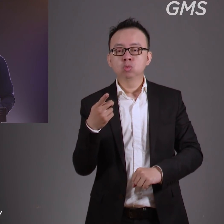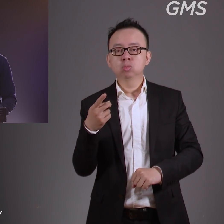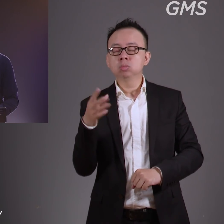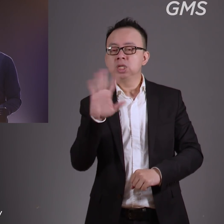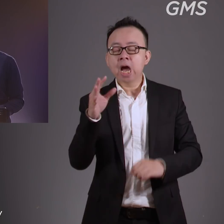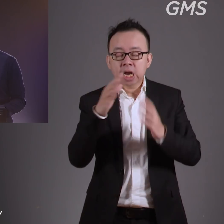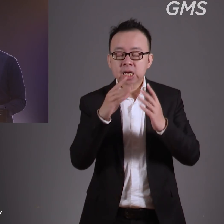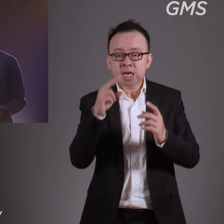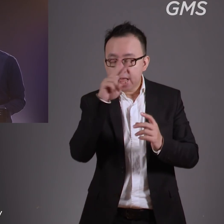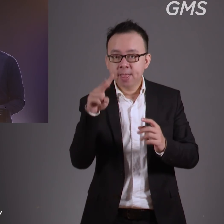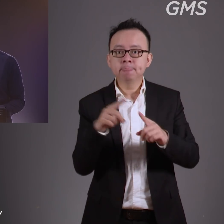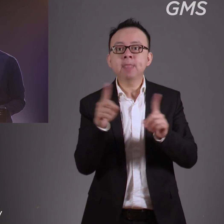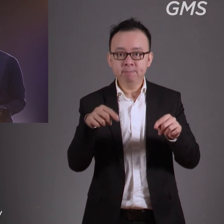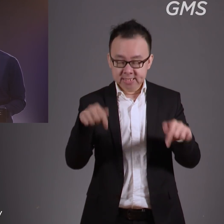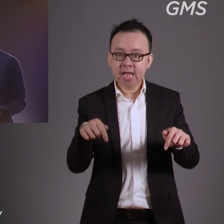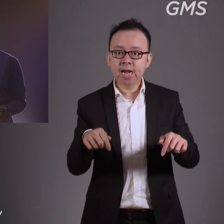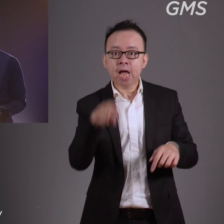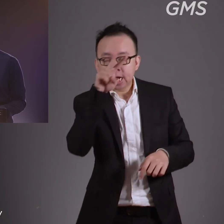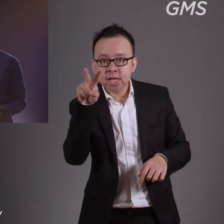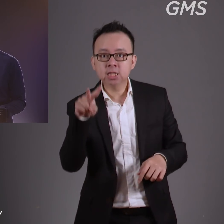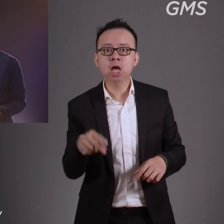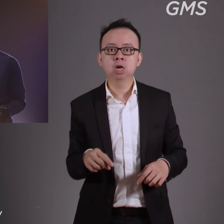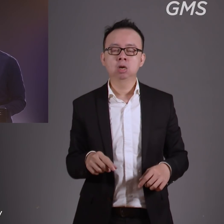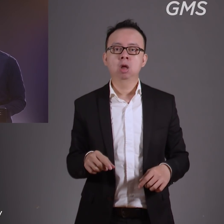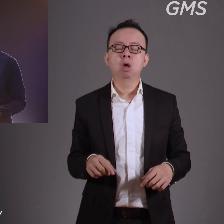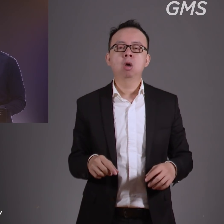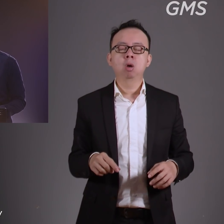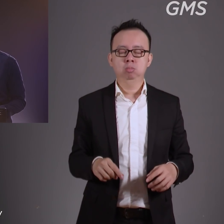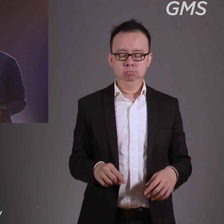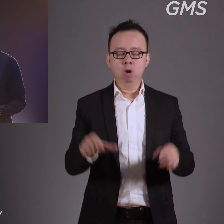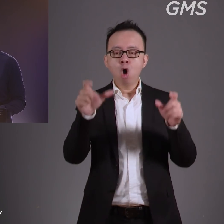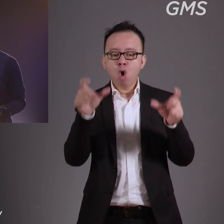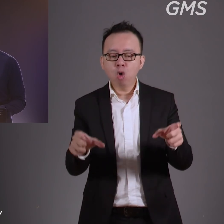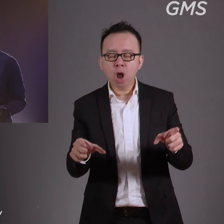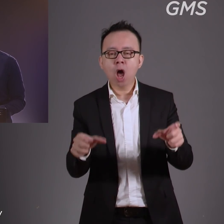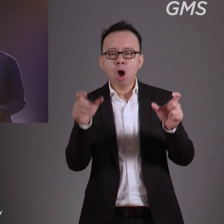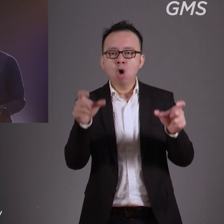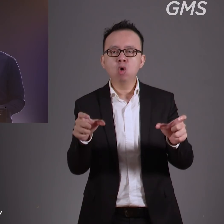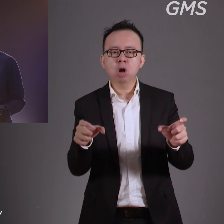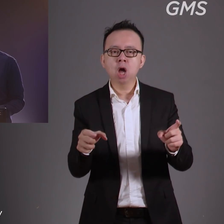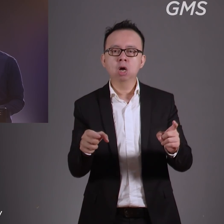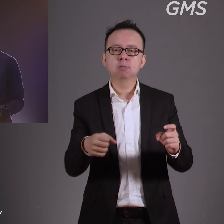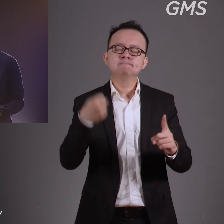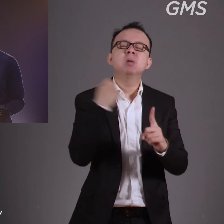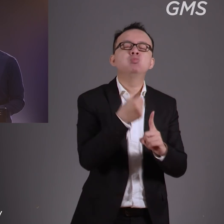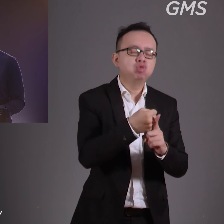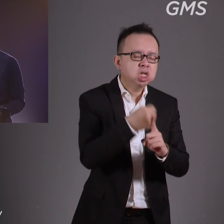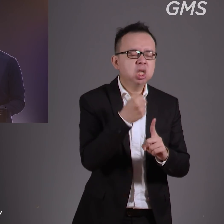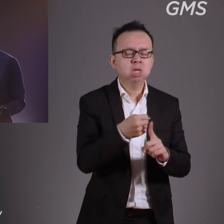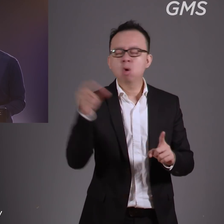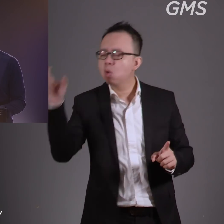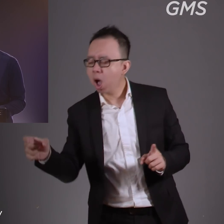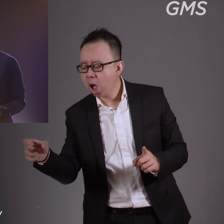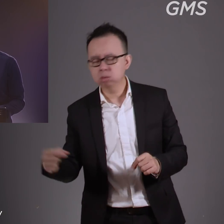masuk. Ketidakadilan. Manusia mulai menganiaya sesamanya. Hanya demi harta.